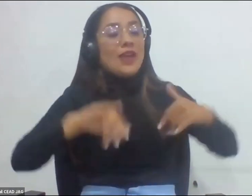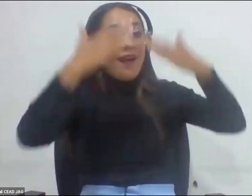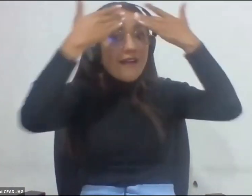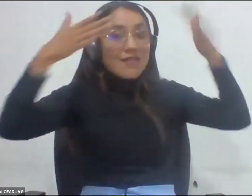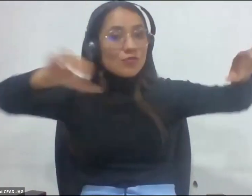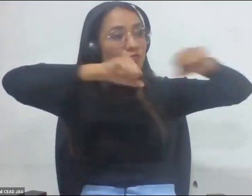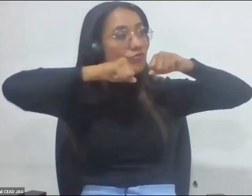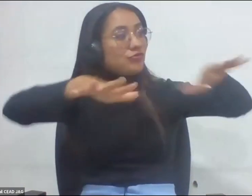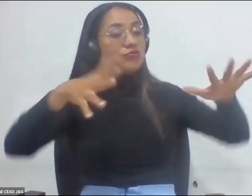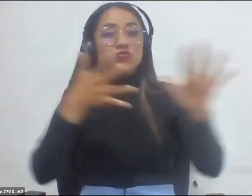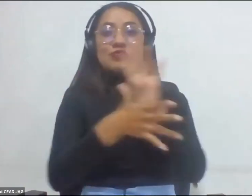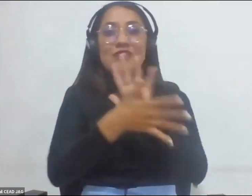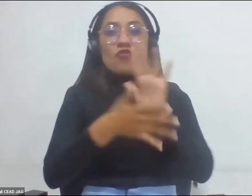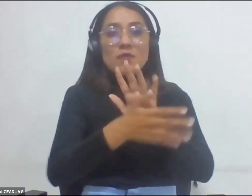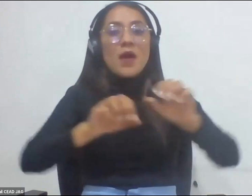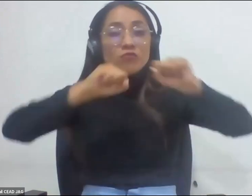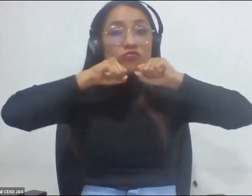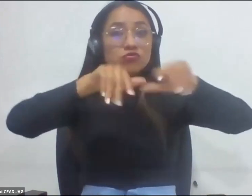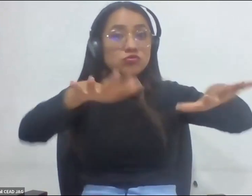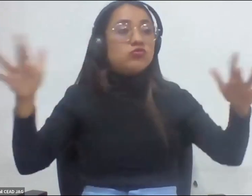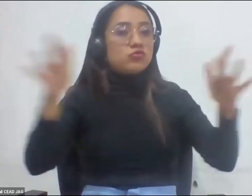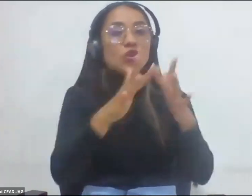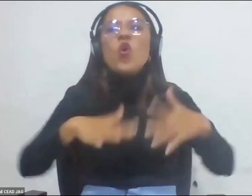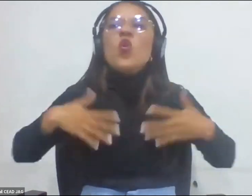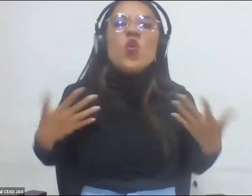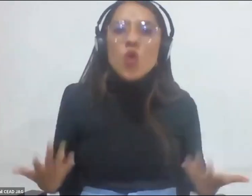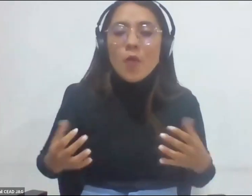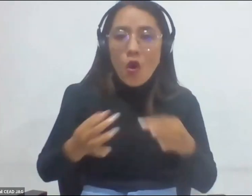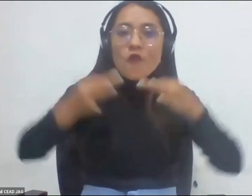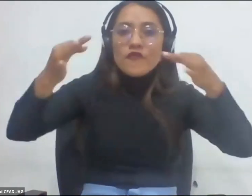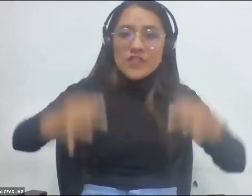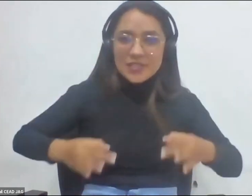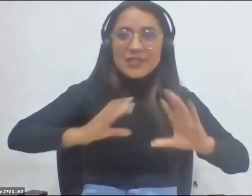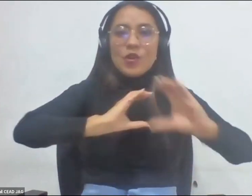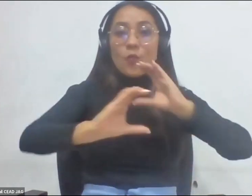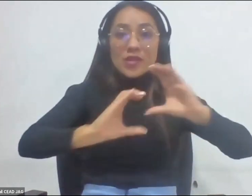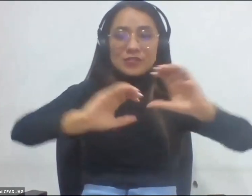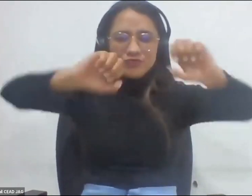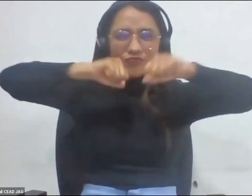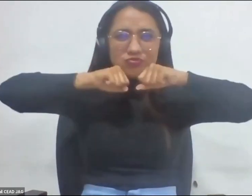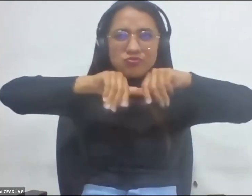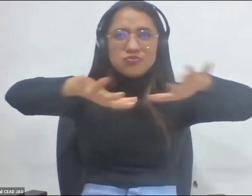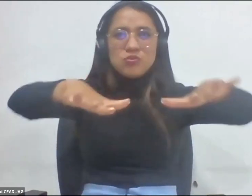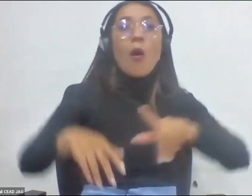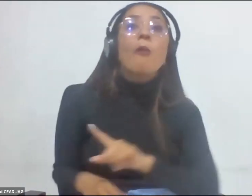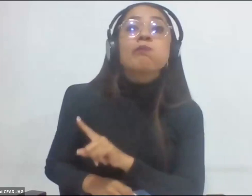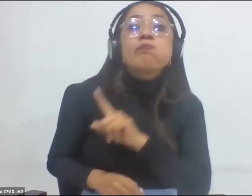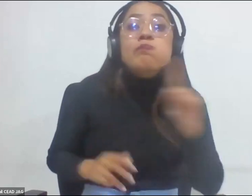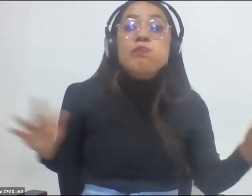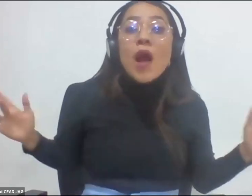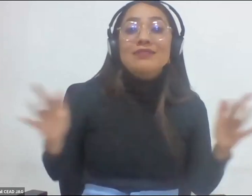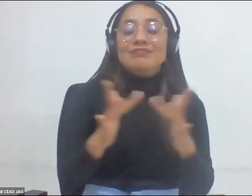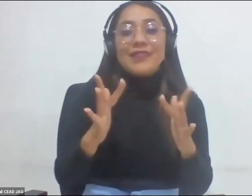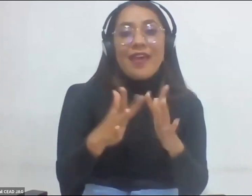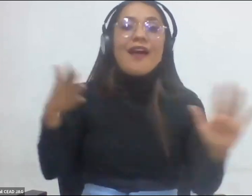que hacemos la información pública mediante nuestros canales oficiales de comunicación allí indicamos e informamos